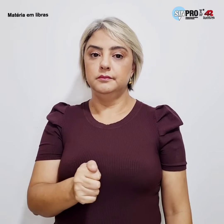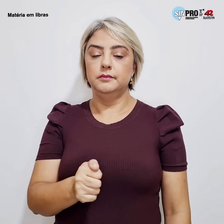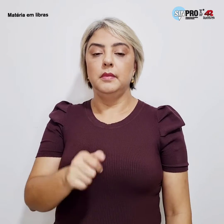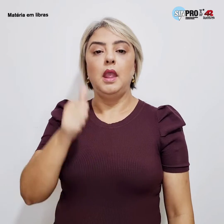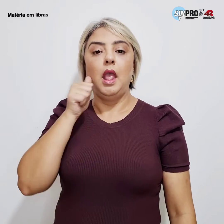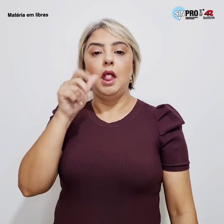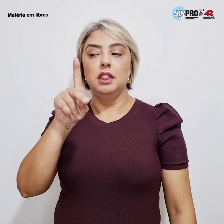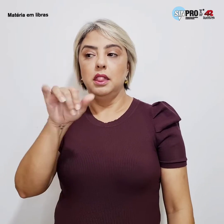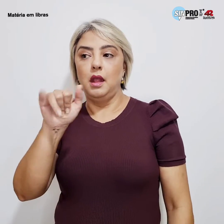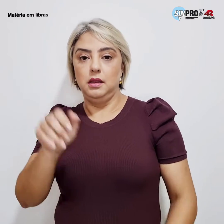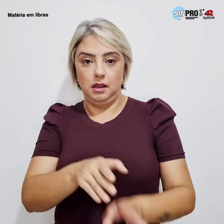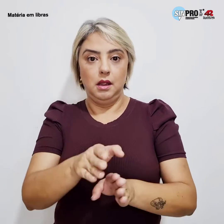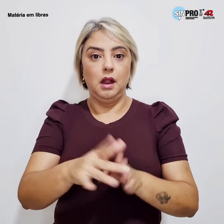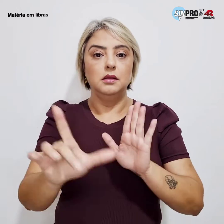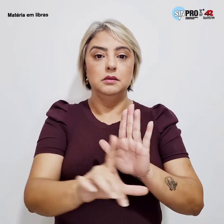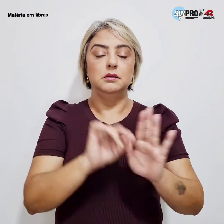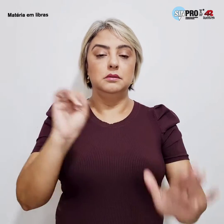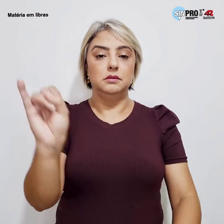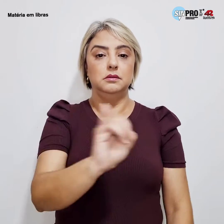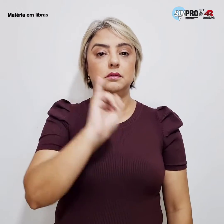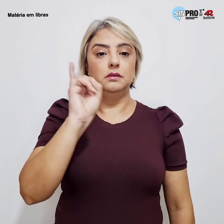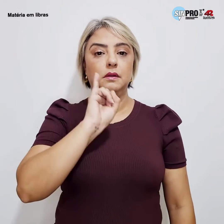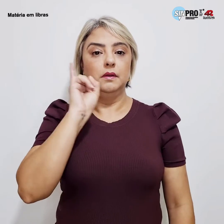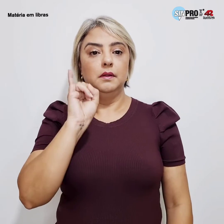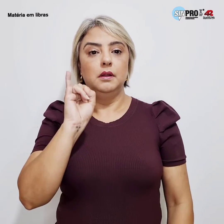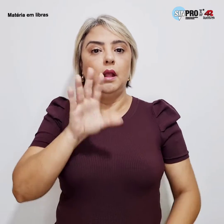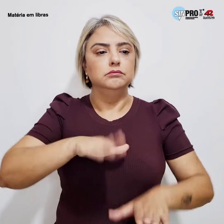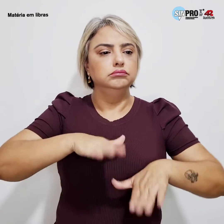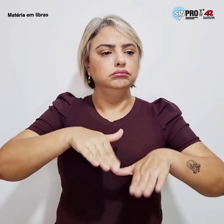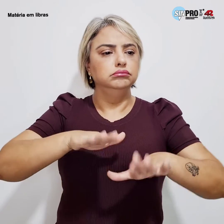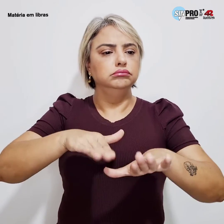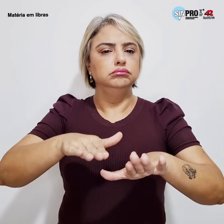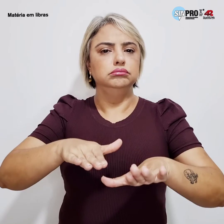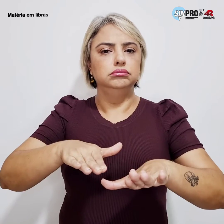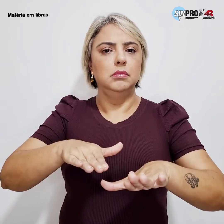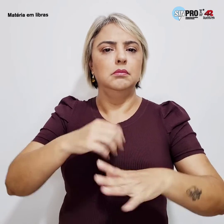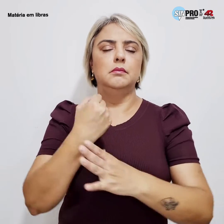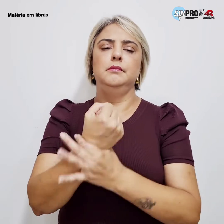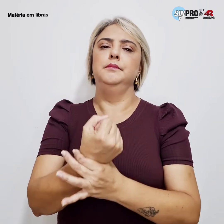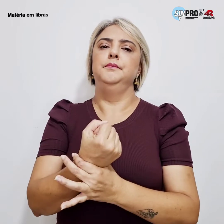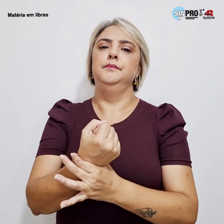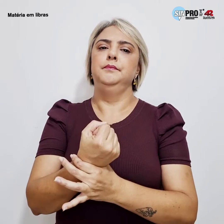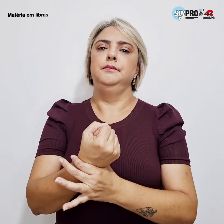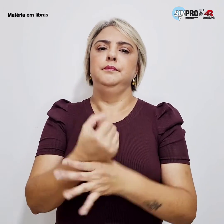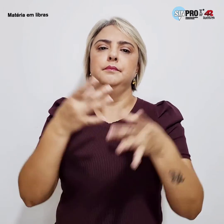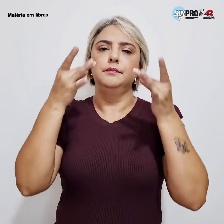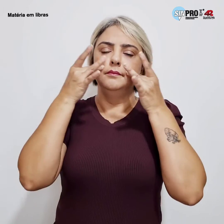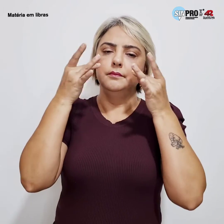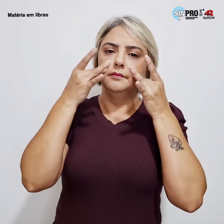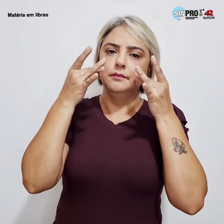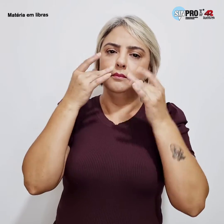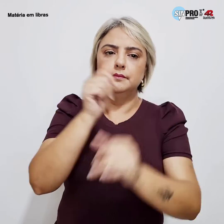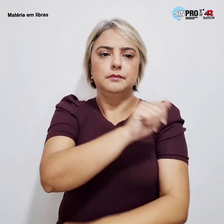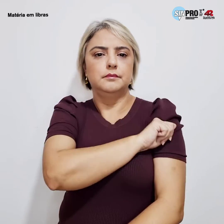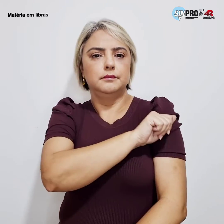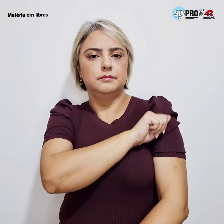Daniela destaca a importância da mobilidade para garantir a presença dos estudantes na